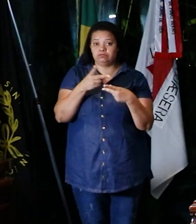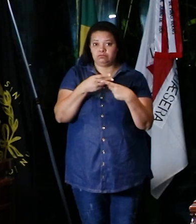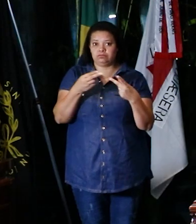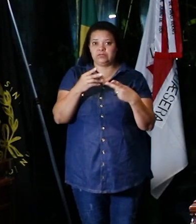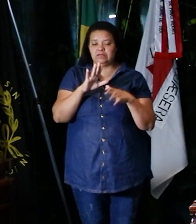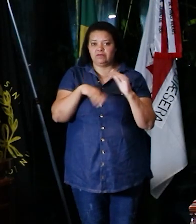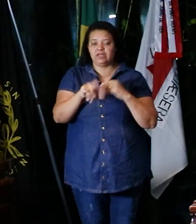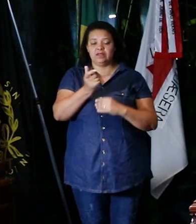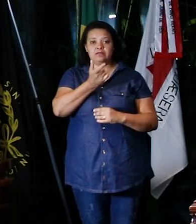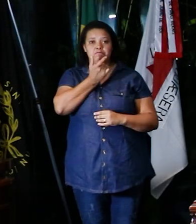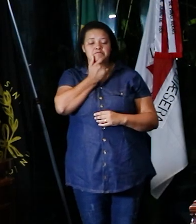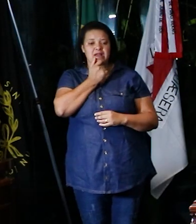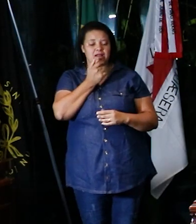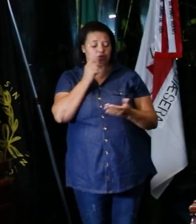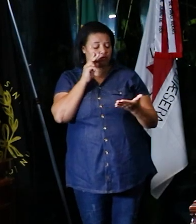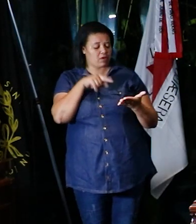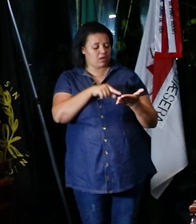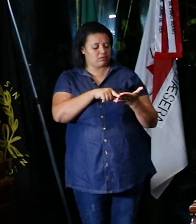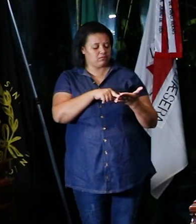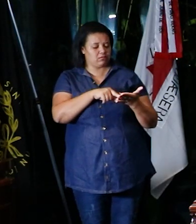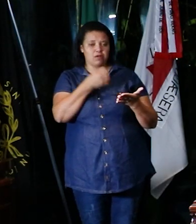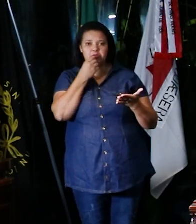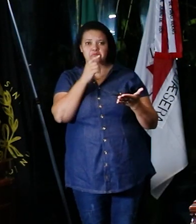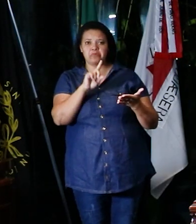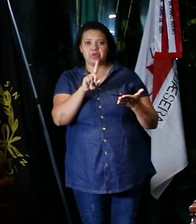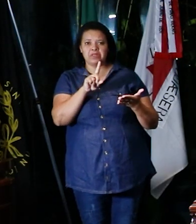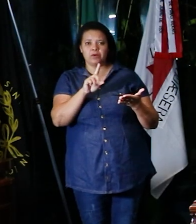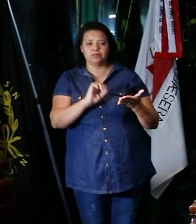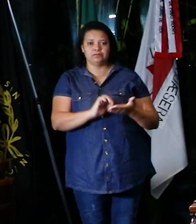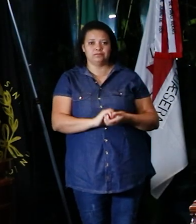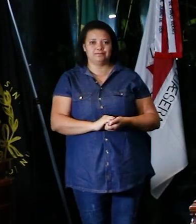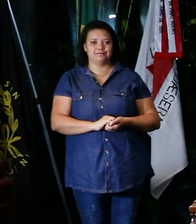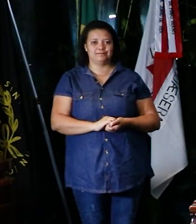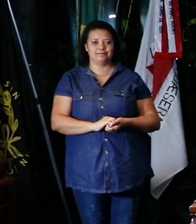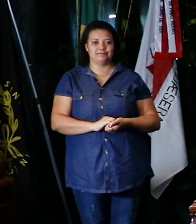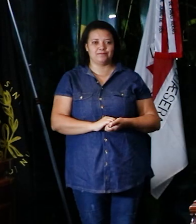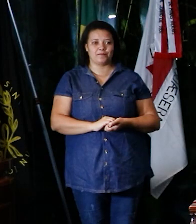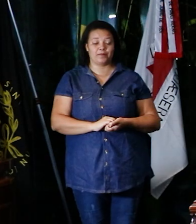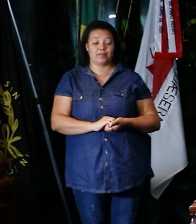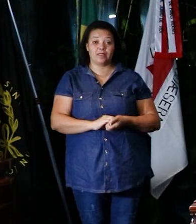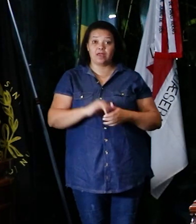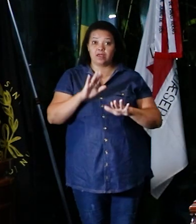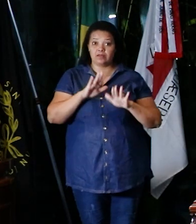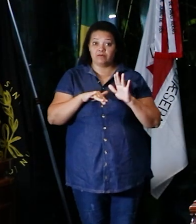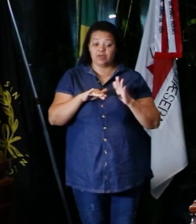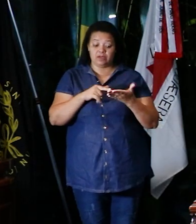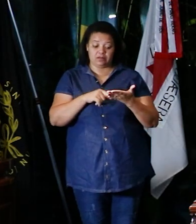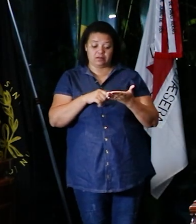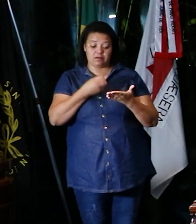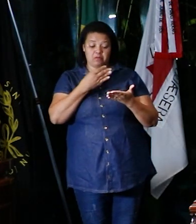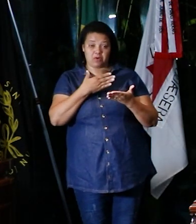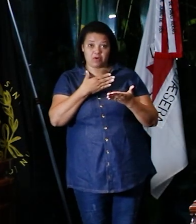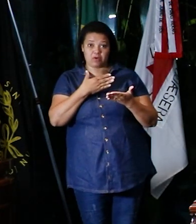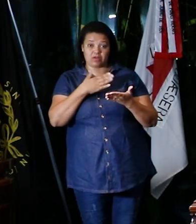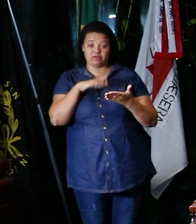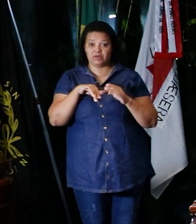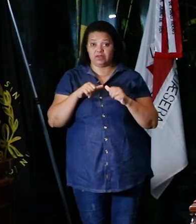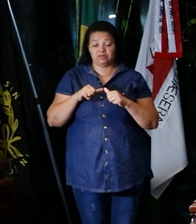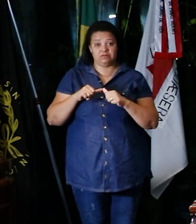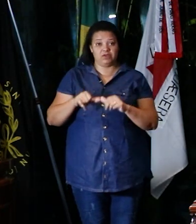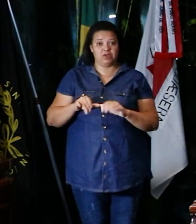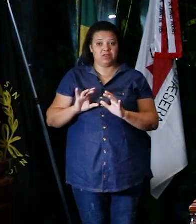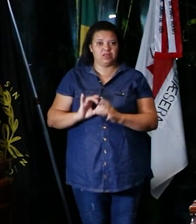comentava, mas isso aqui não está bom, não. Ficou. Muitas vezes saiu, muitas vezes ficou. Por